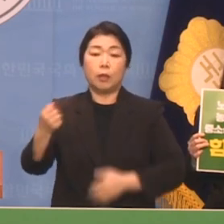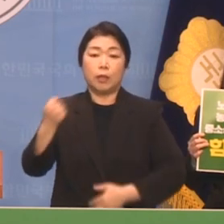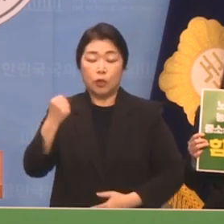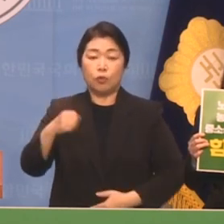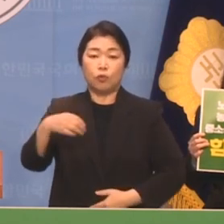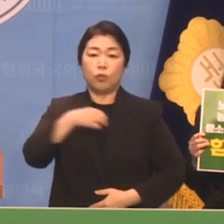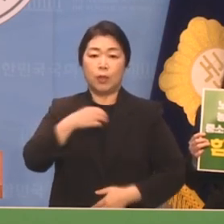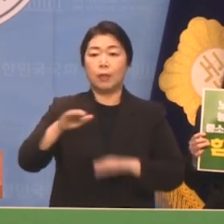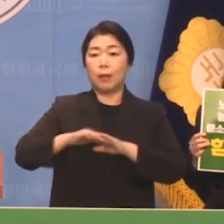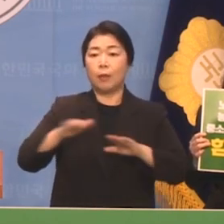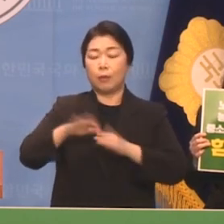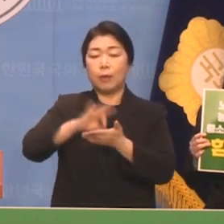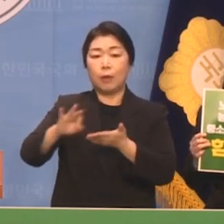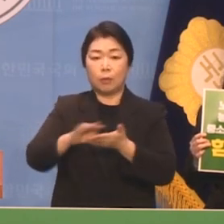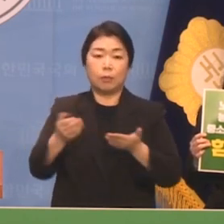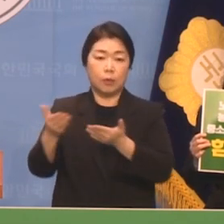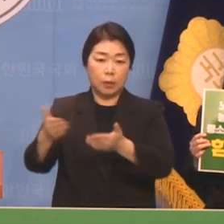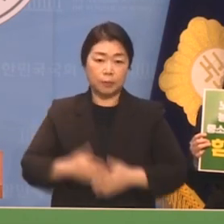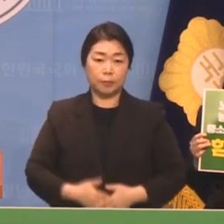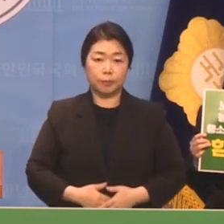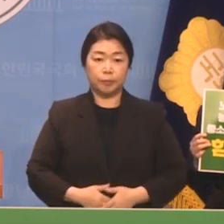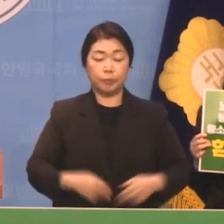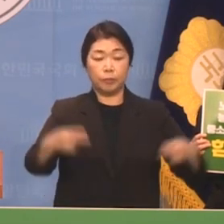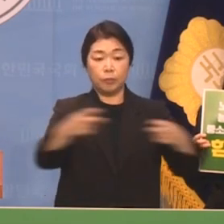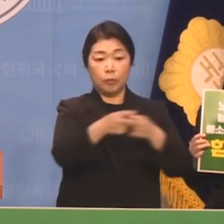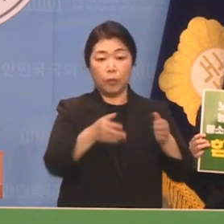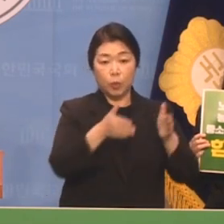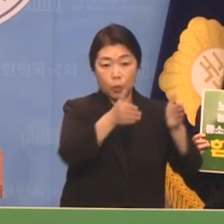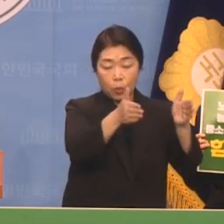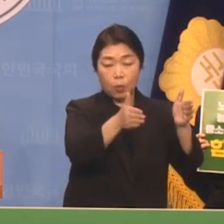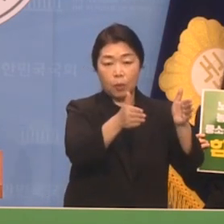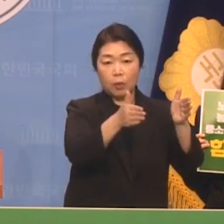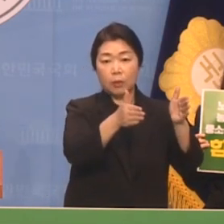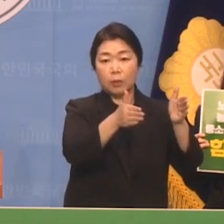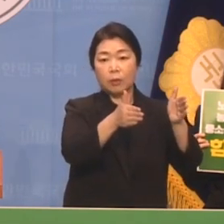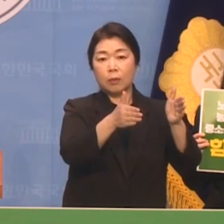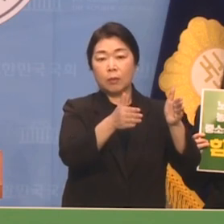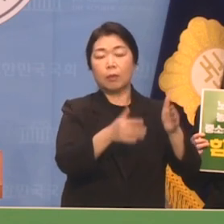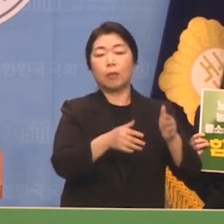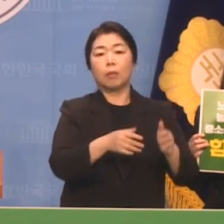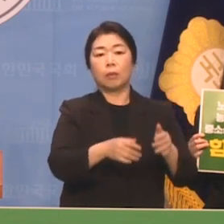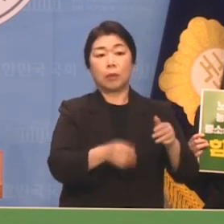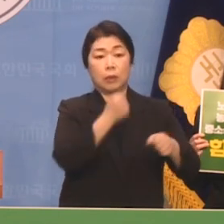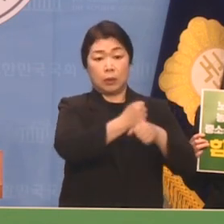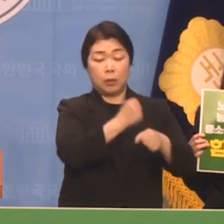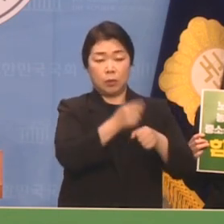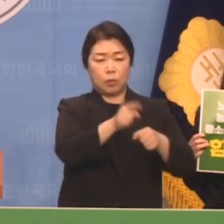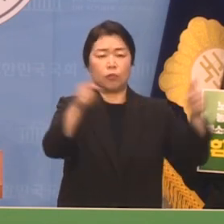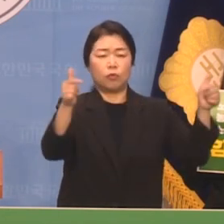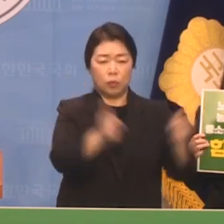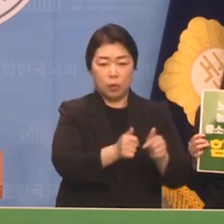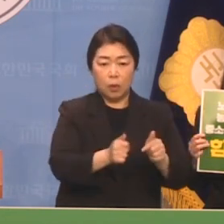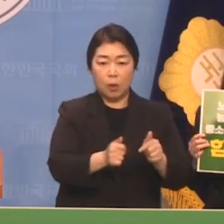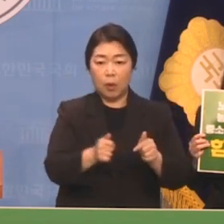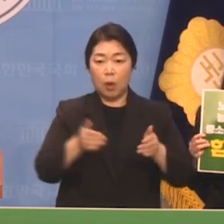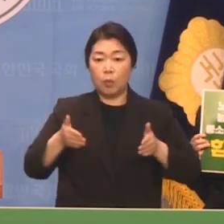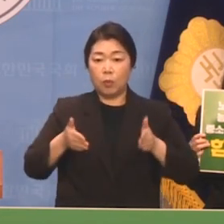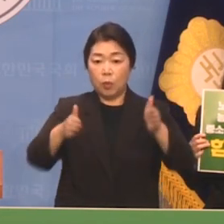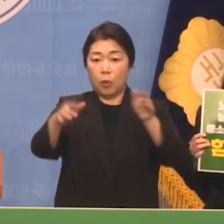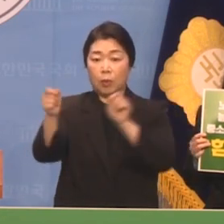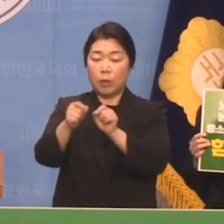교통시설 특별회계에서 도로 건설 비중을 대폭 줄여 도로변 태양광 산업으로